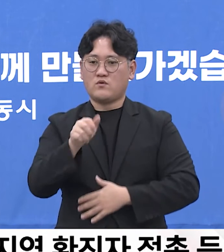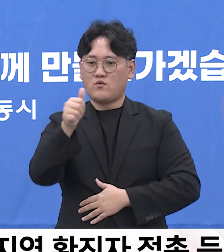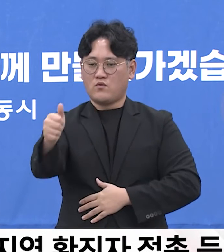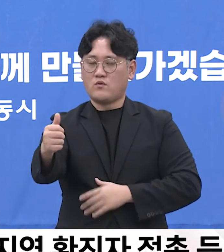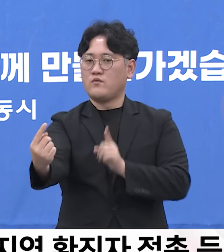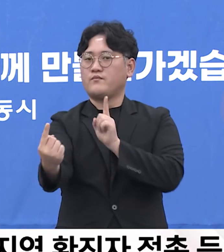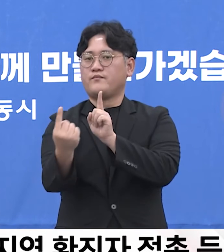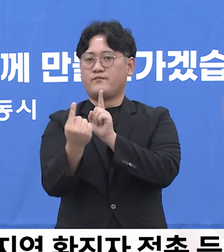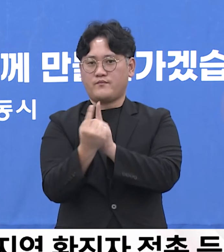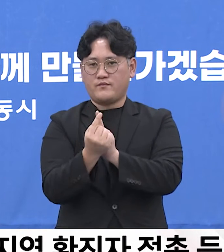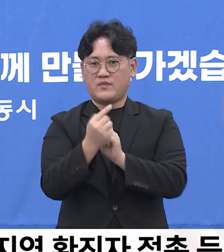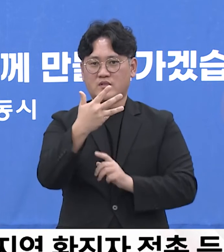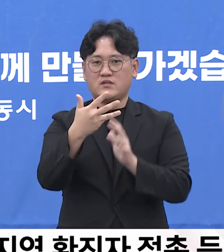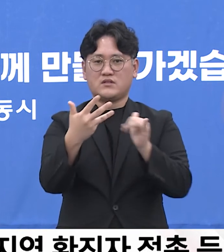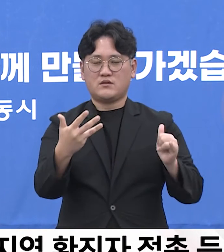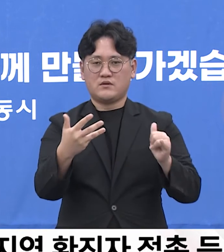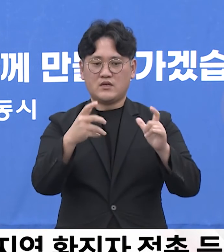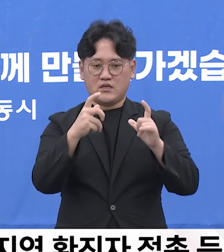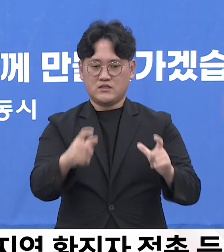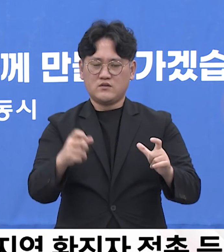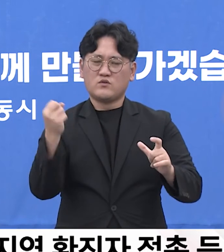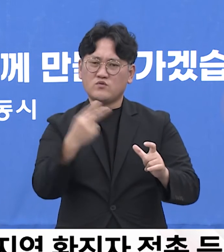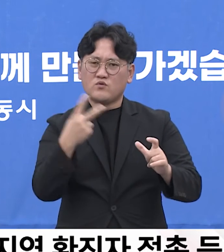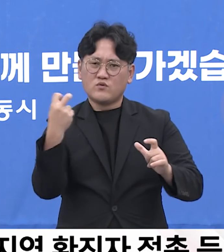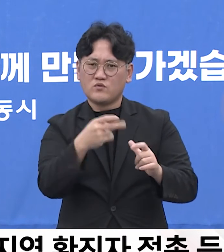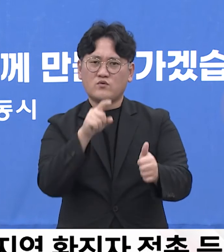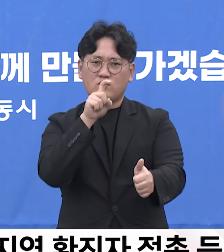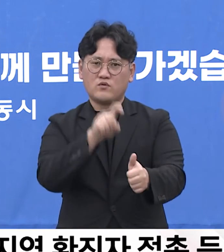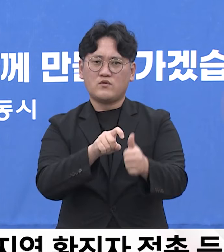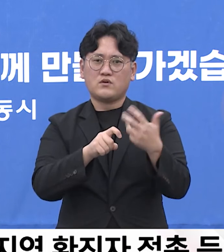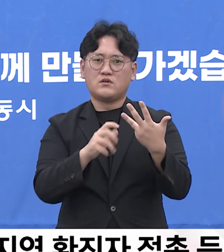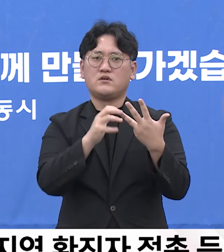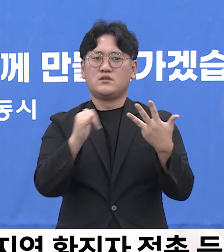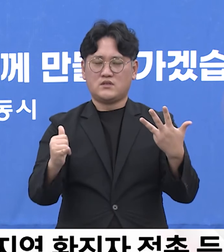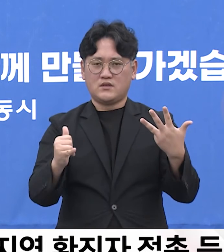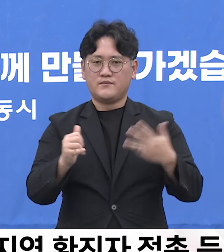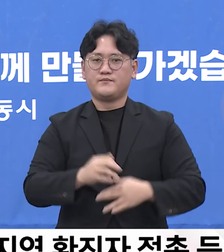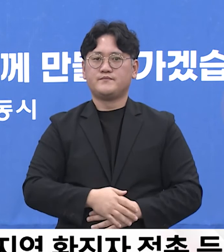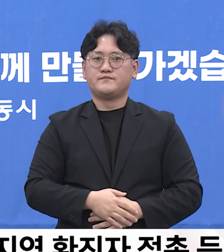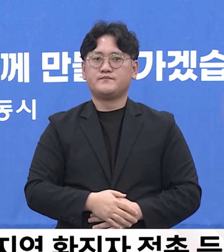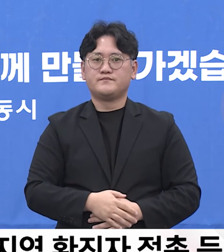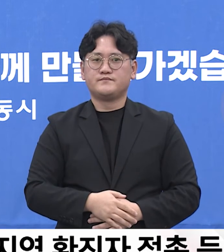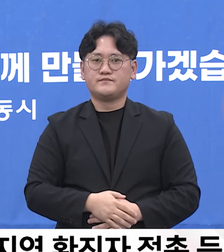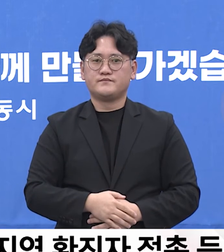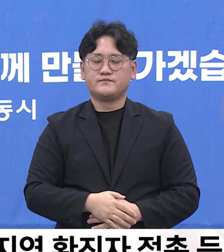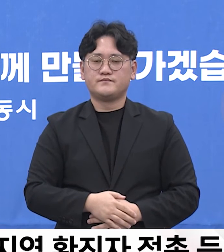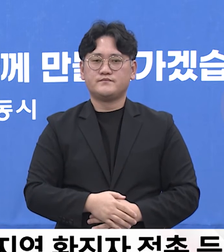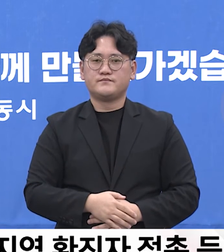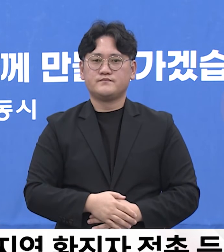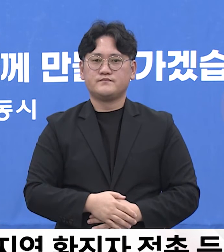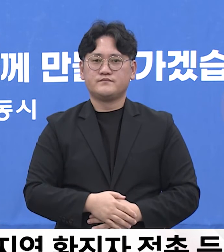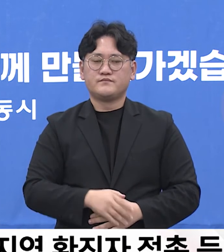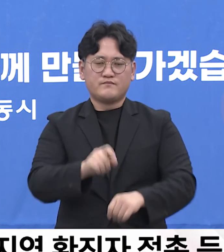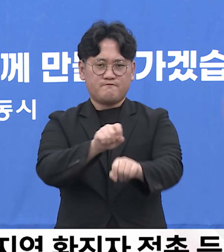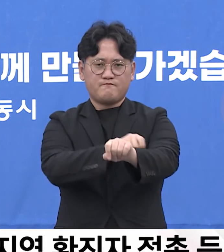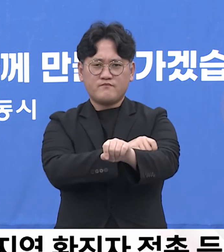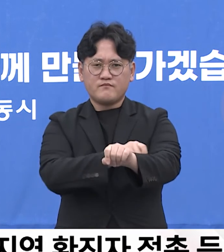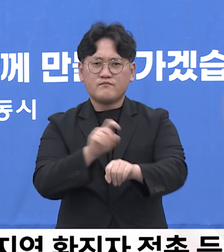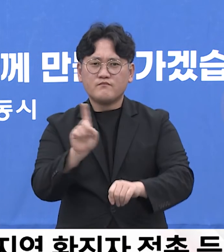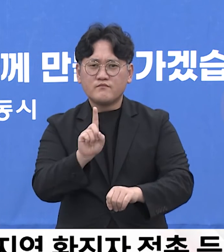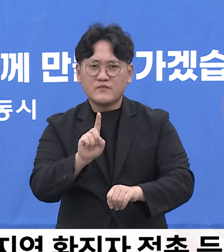접촉 8명, 지역 내 재감염으로 8명의 확진자가 발생했습니다.